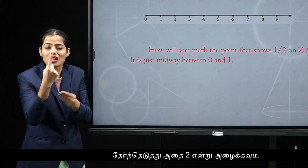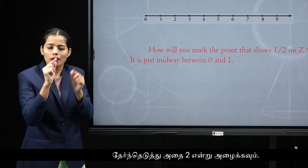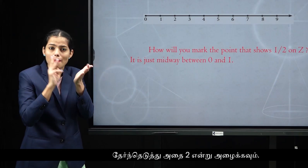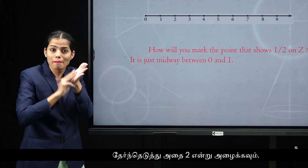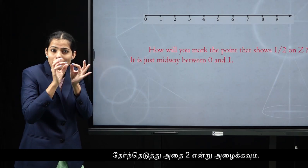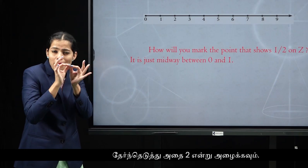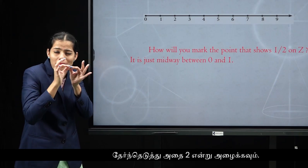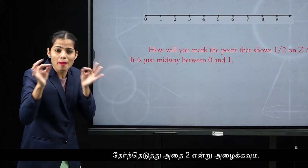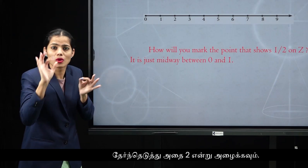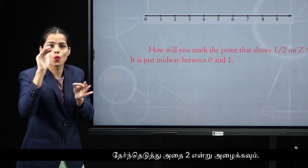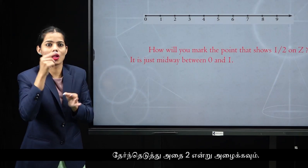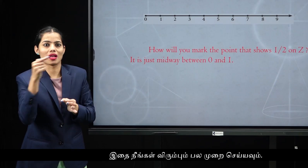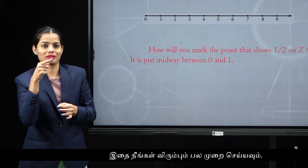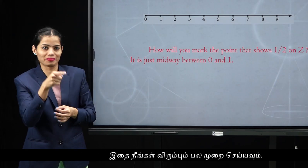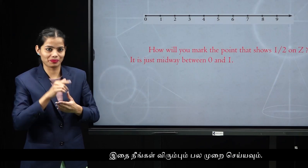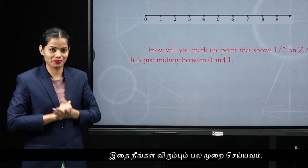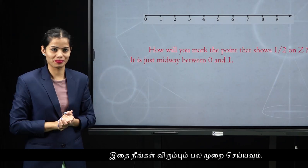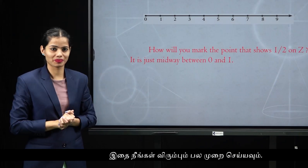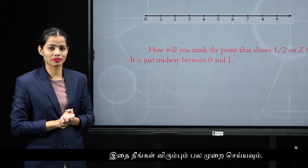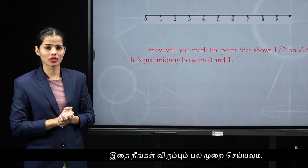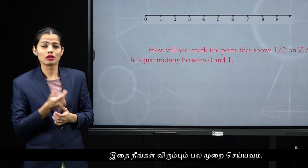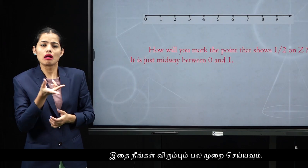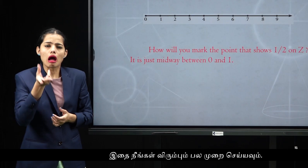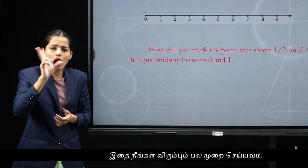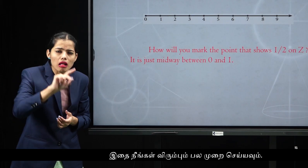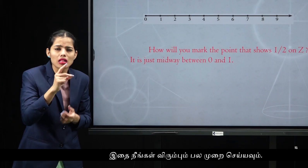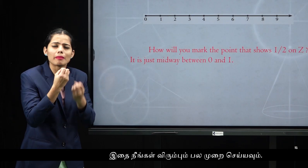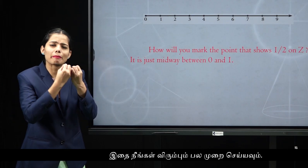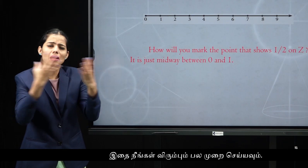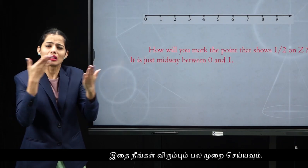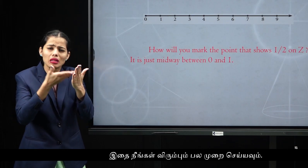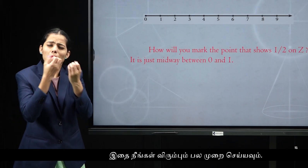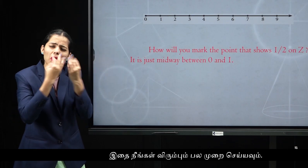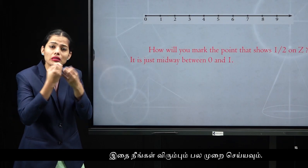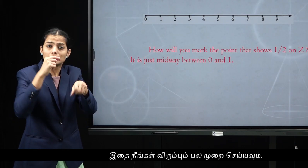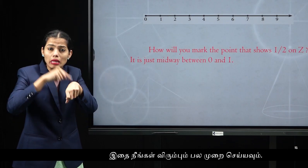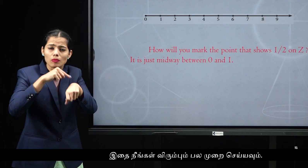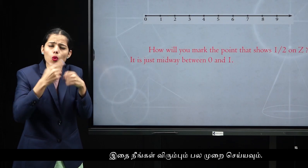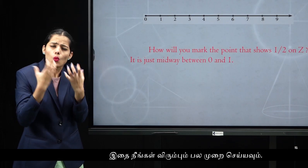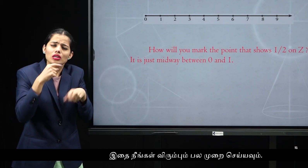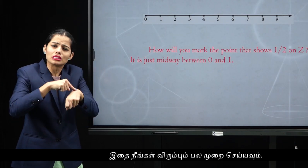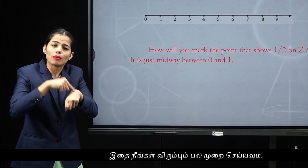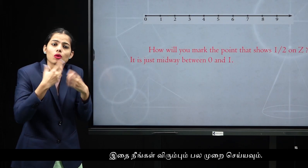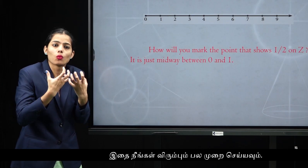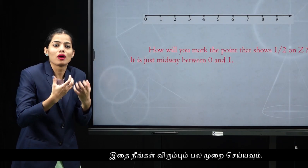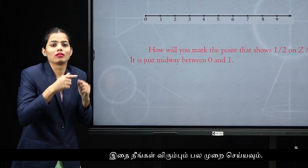வலது பக்கத்தில் மற்றொரு புள்ளியை தேர்ந்தெடுத்து அதை 2 என்று அழைக்கவும். இதை நீங்கள் விரும்பும் பல முறை